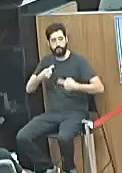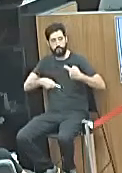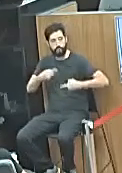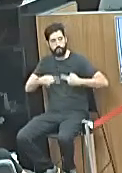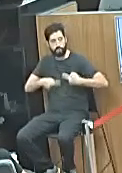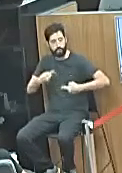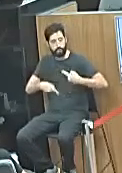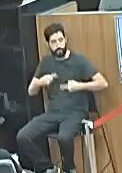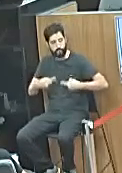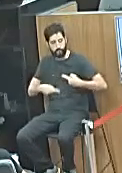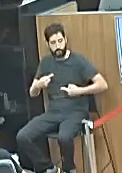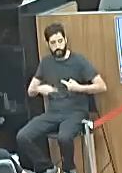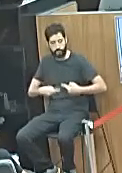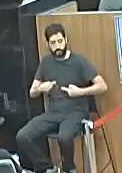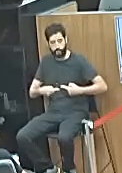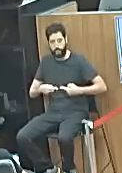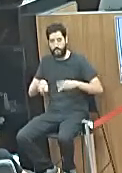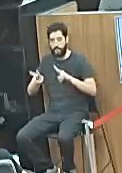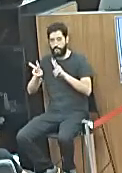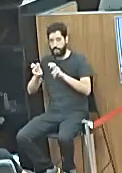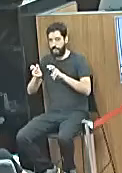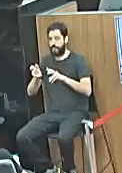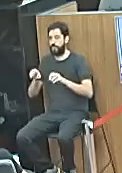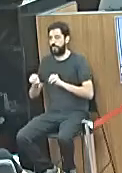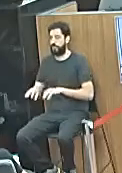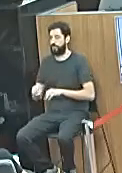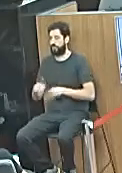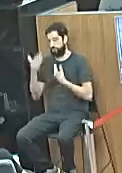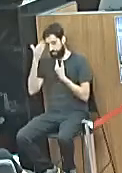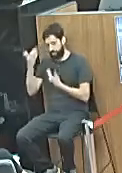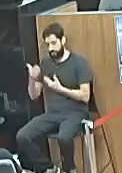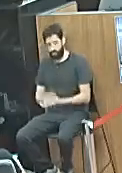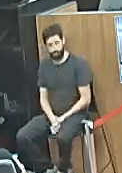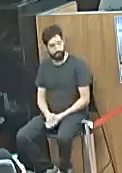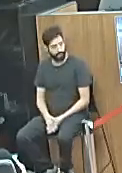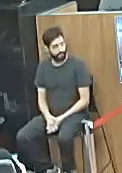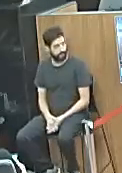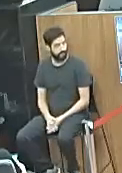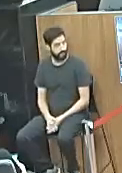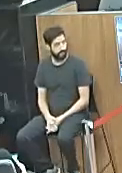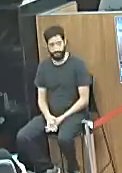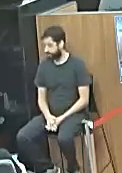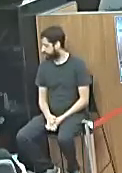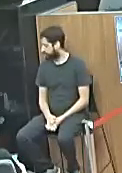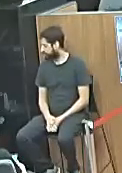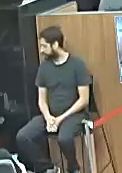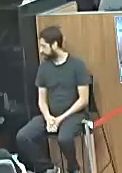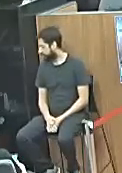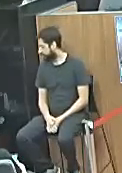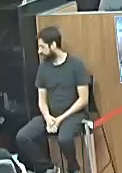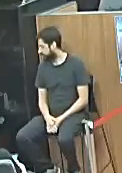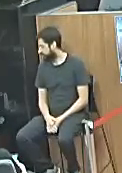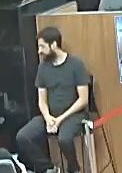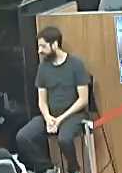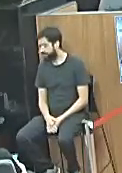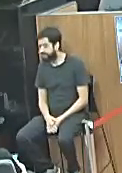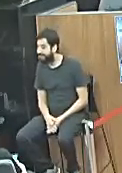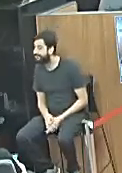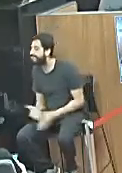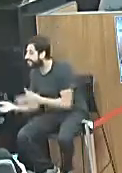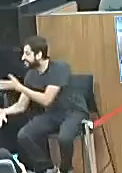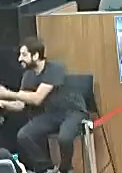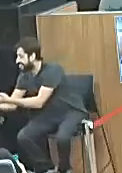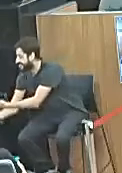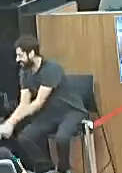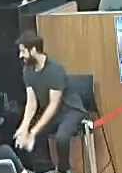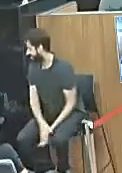é a temática da educação obrigado muito obrigado a vocês e veneza e